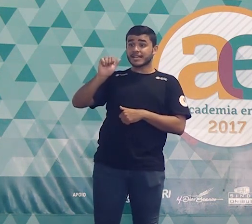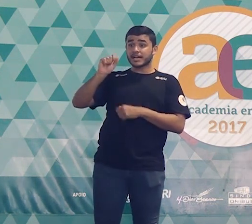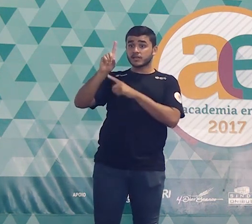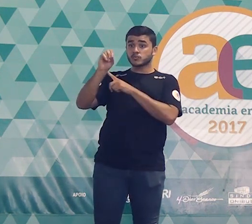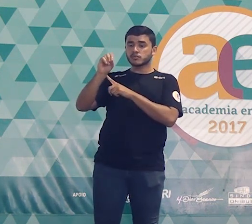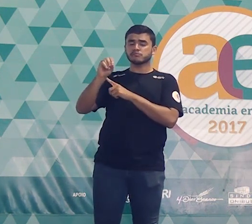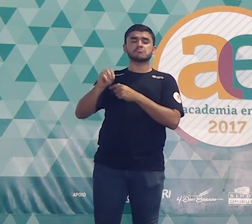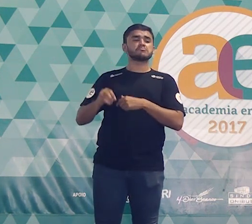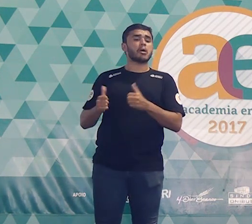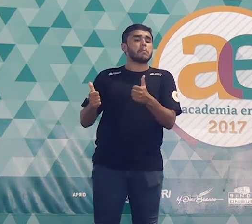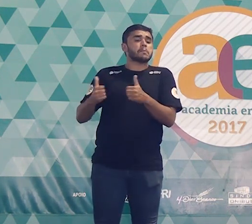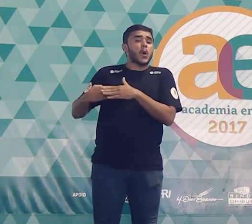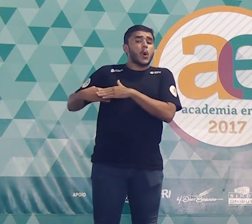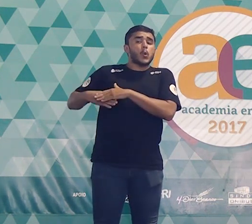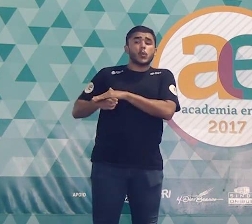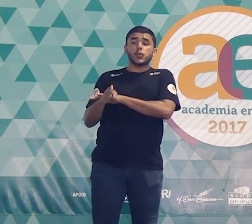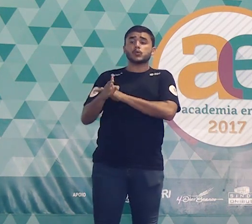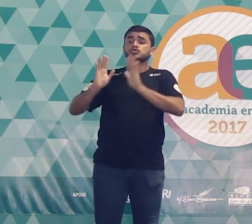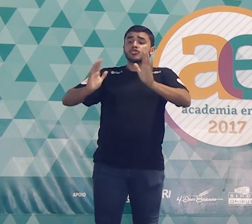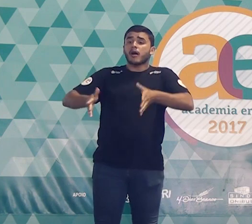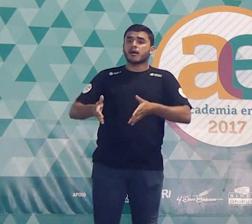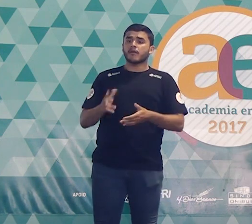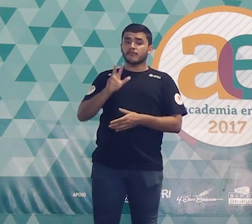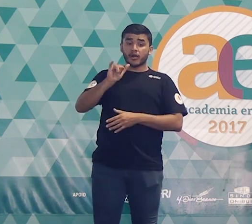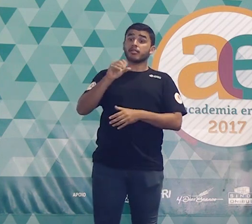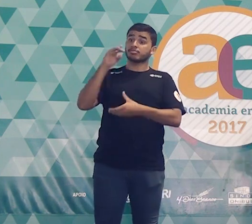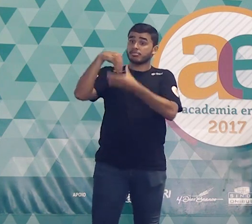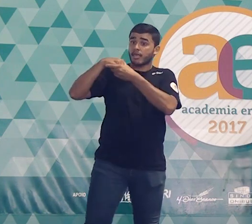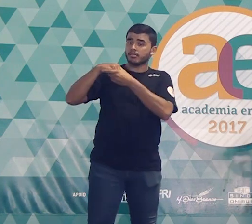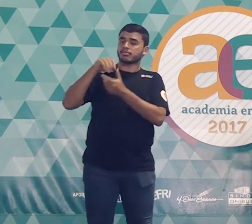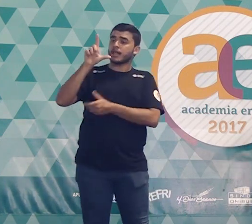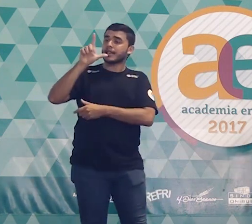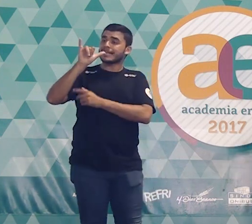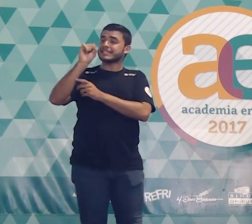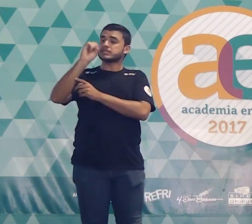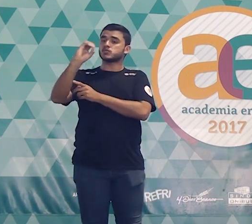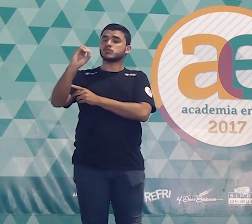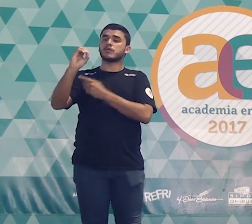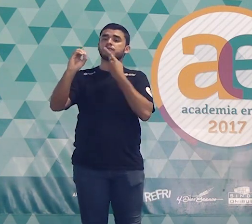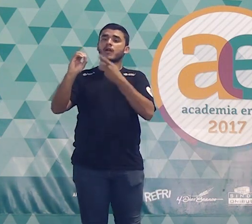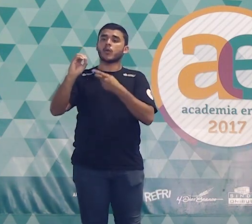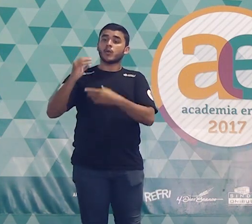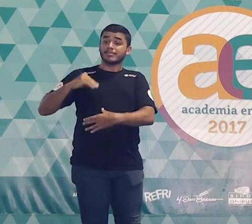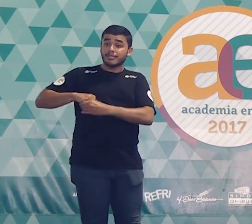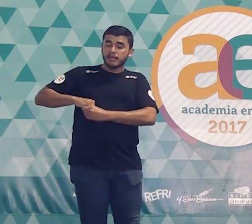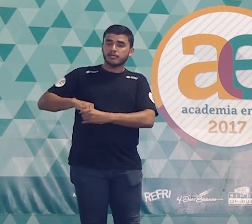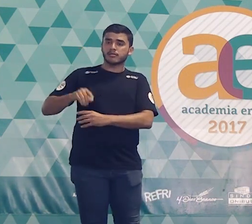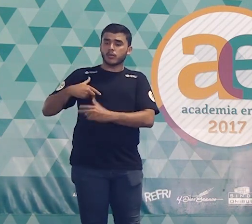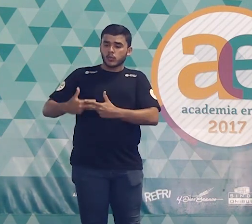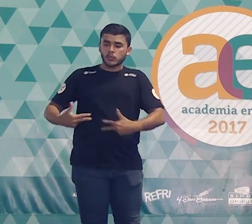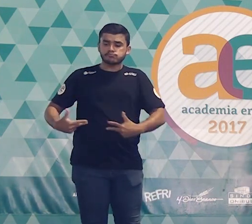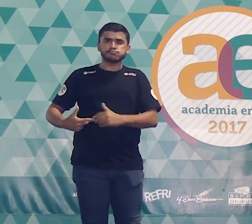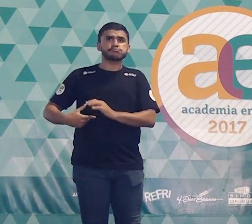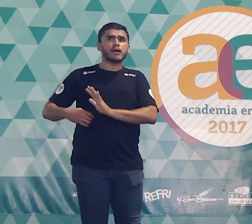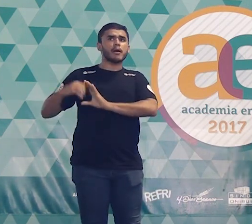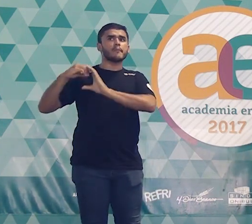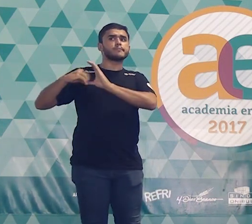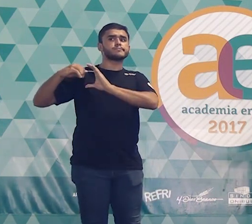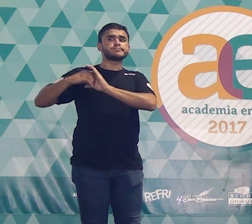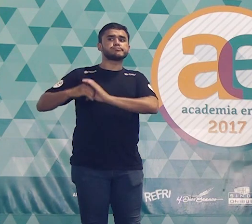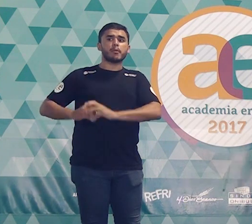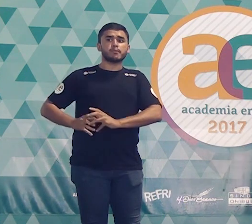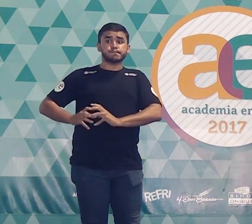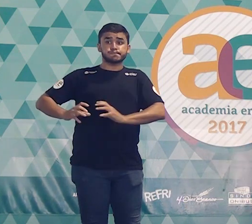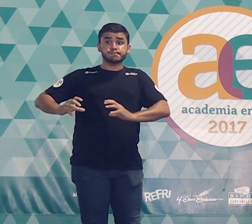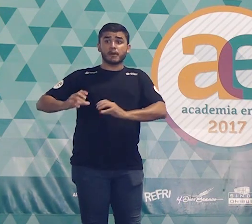liso, as células do fígado, é onde tem mais retículo plasmático liso, aumentam a quantidade de retículo plasmático liso. Por que eles aumentam?